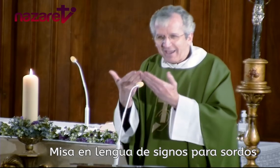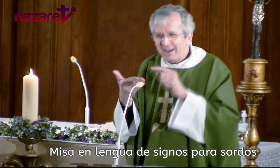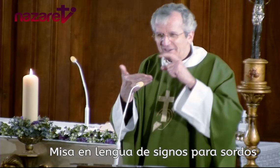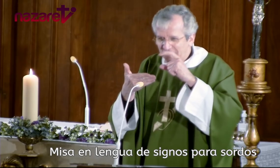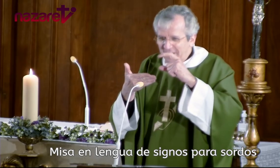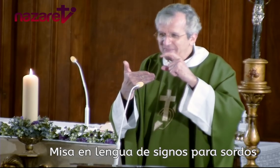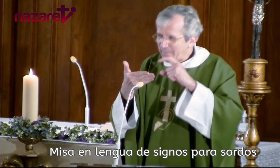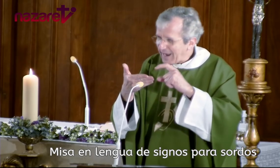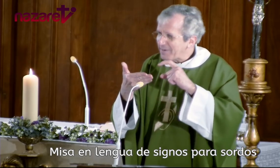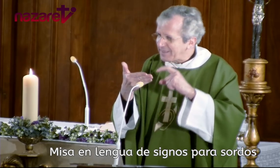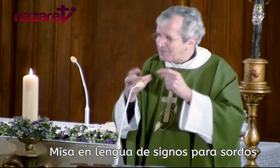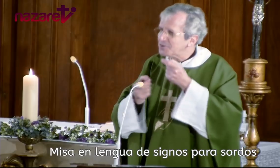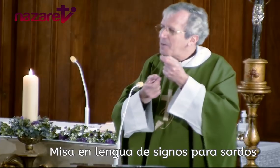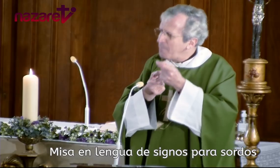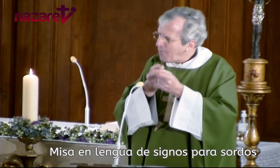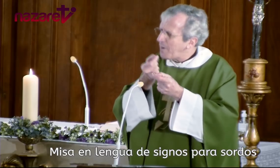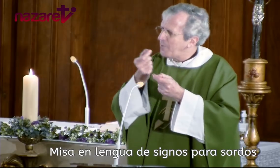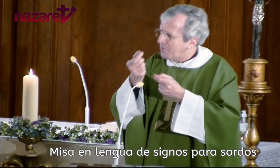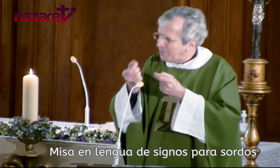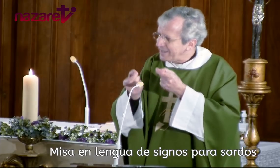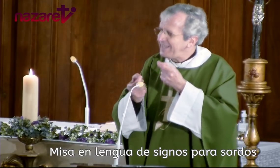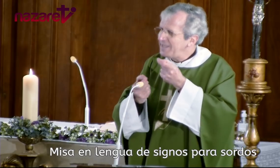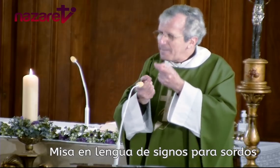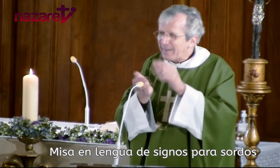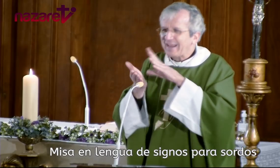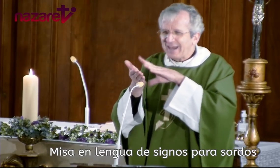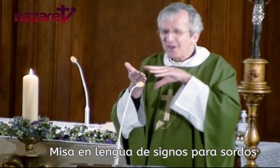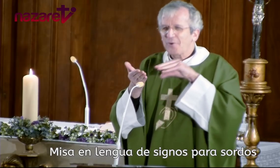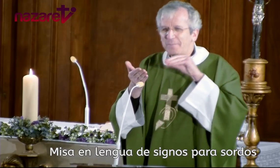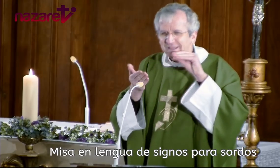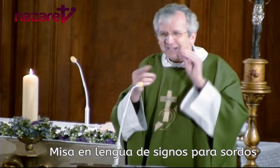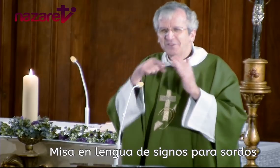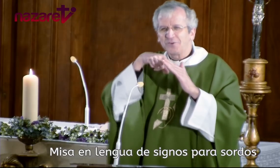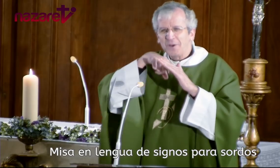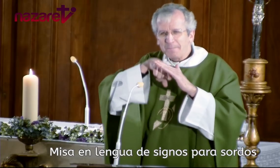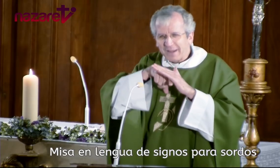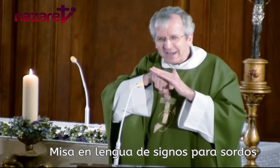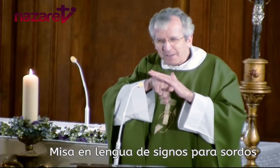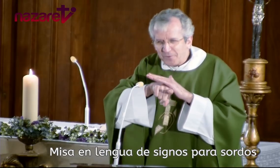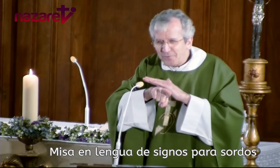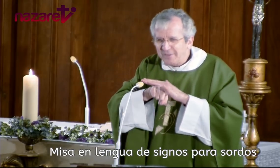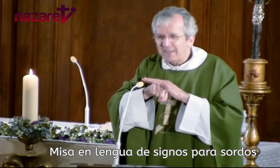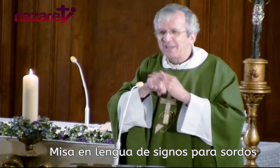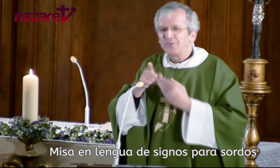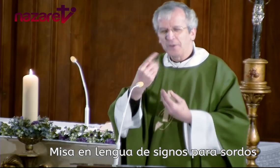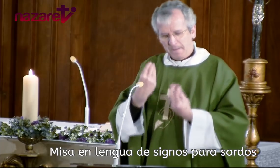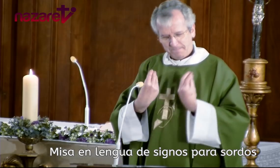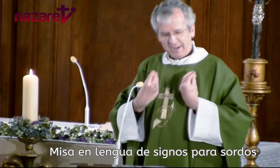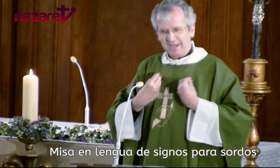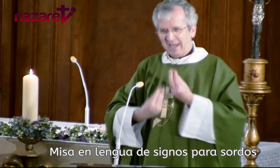Evangelio, de Palabra de Dios, poco a poco, para irla comprendiendo, para irla profundizando, para irla